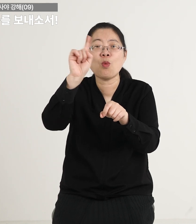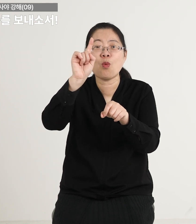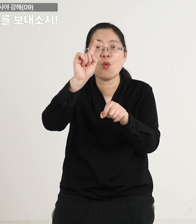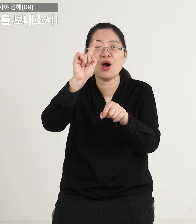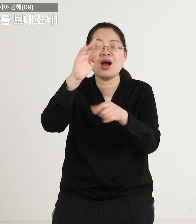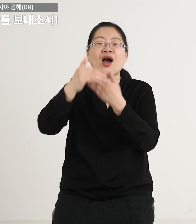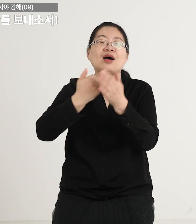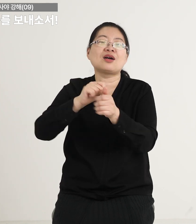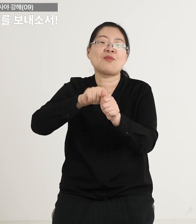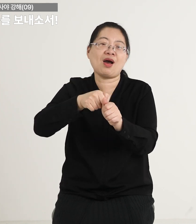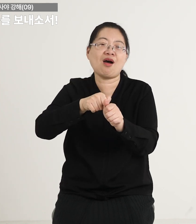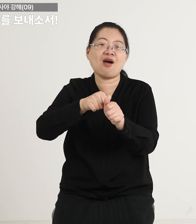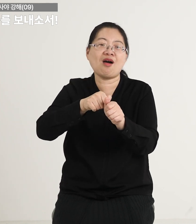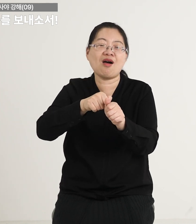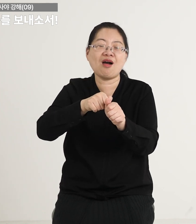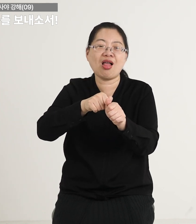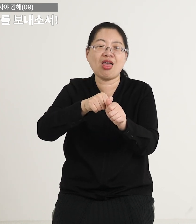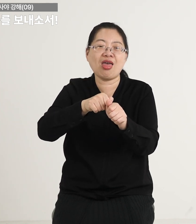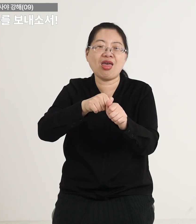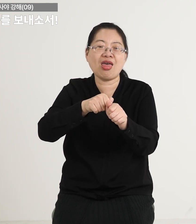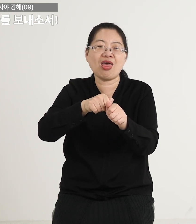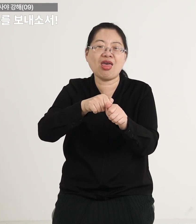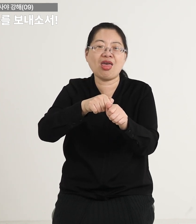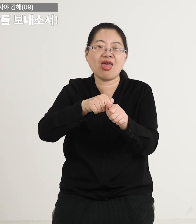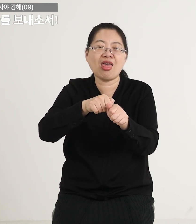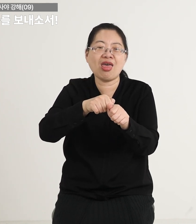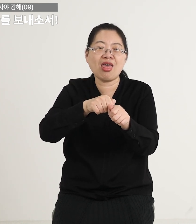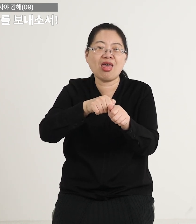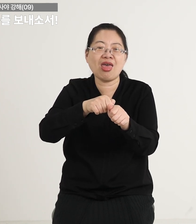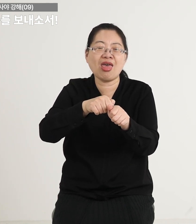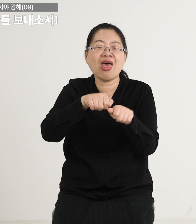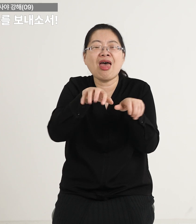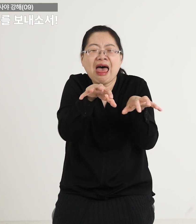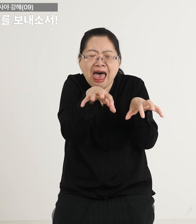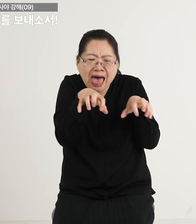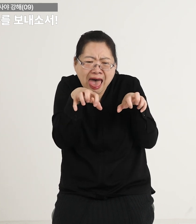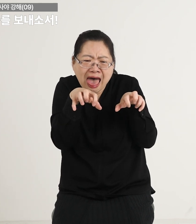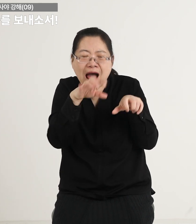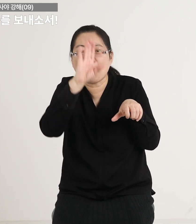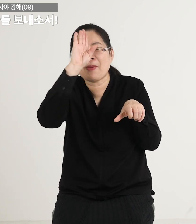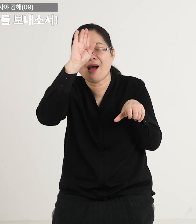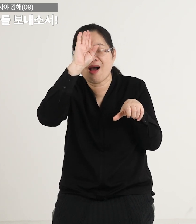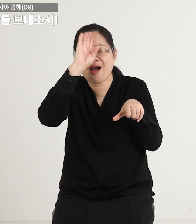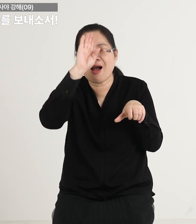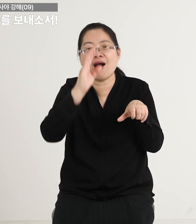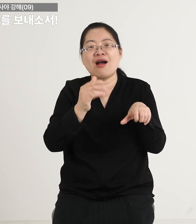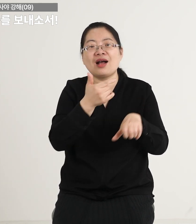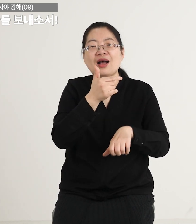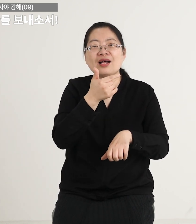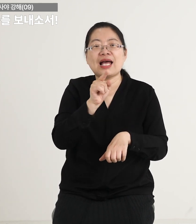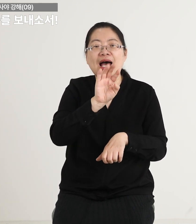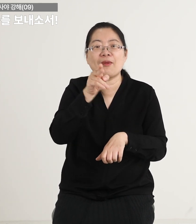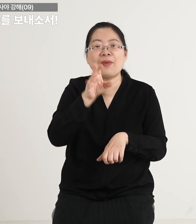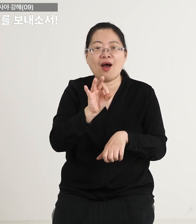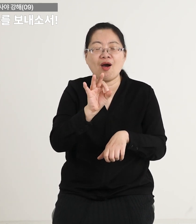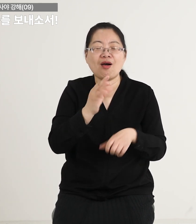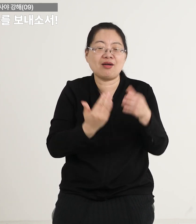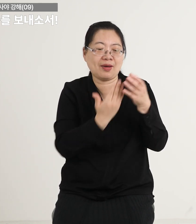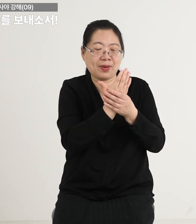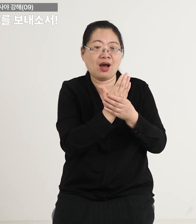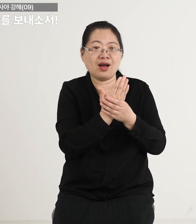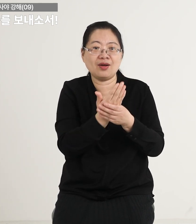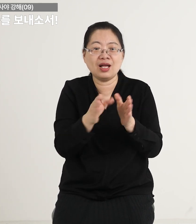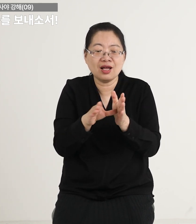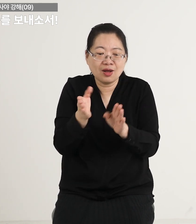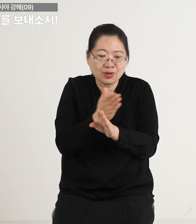하나님의 형벌이죠. 나병이 발병을 합니다. 이때부터 이 사람은